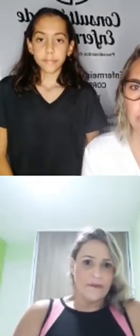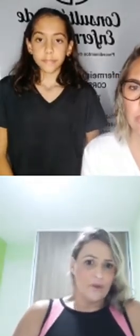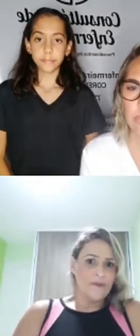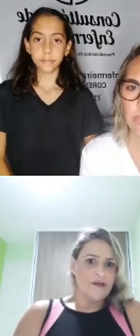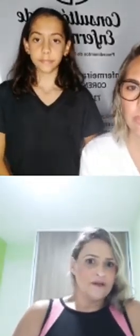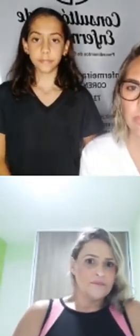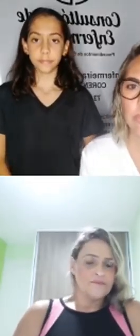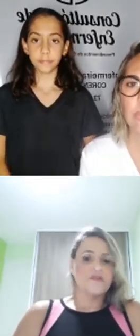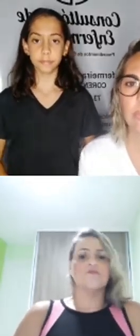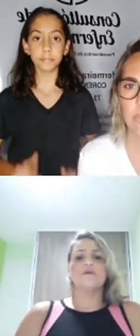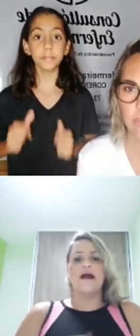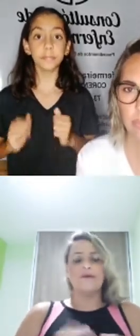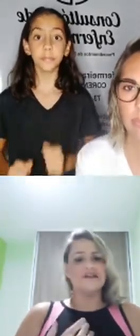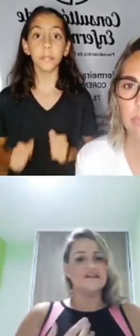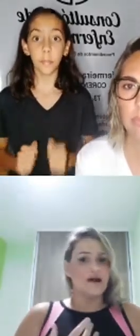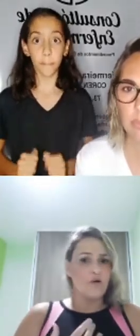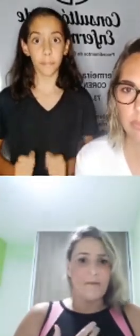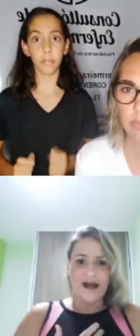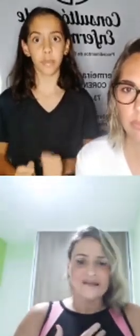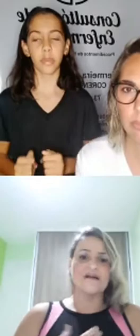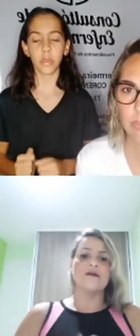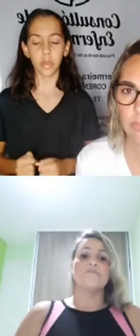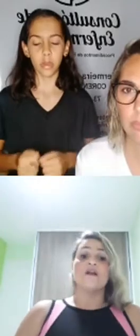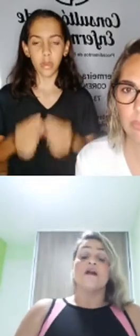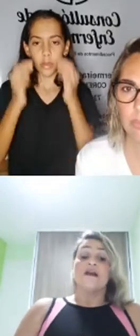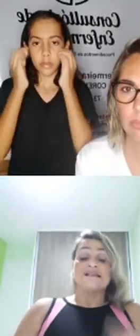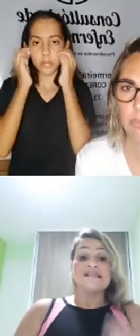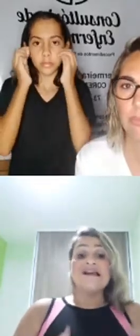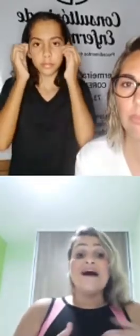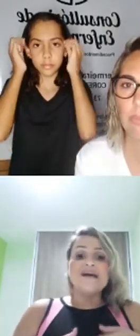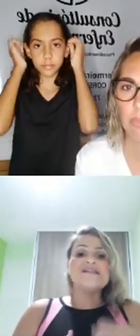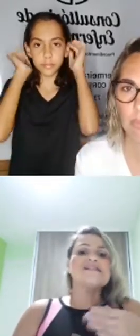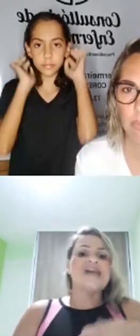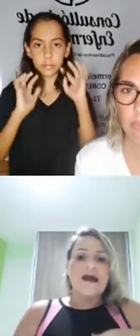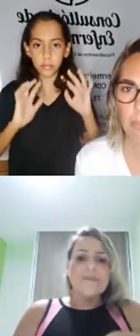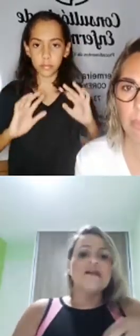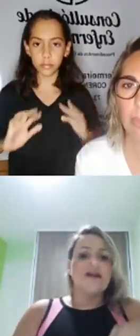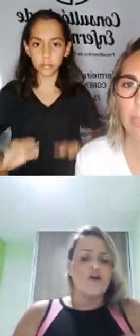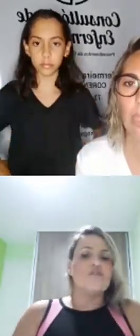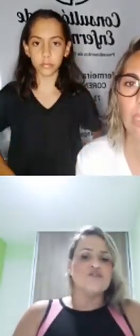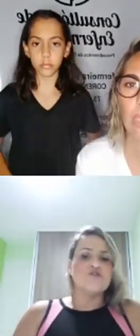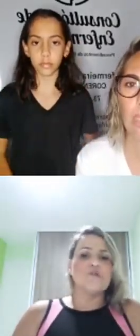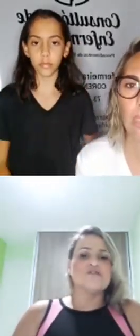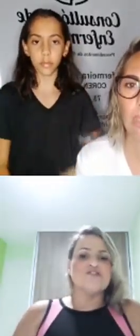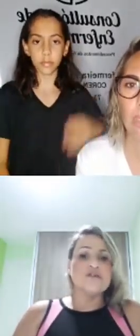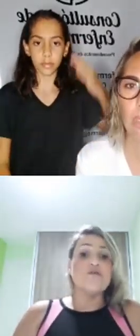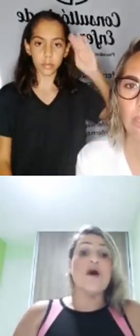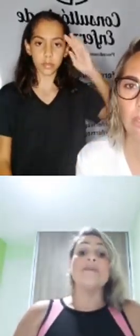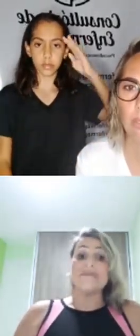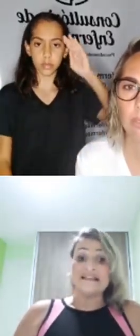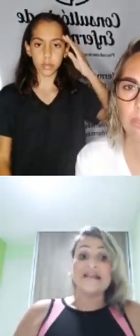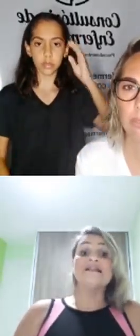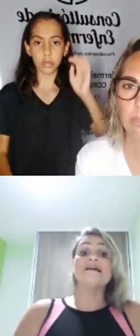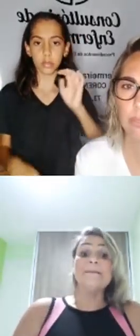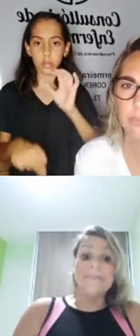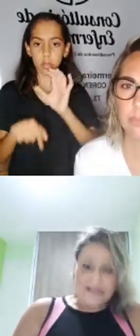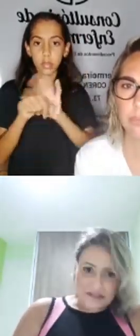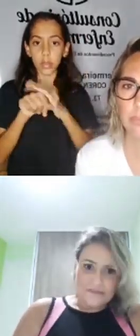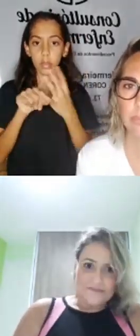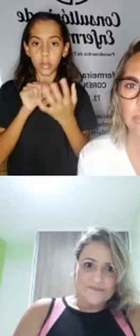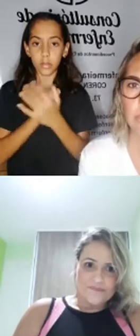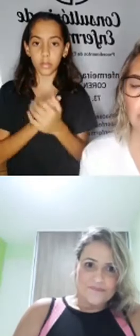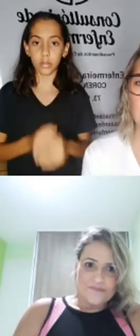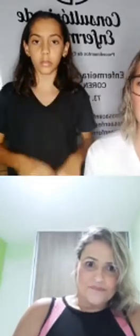transmissão para o bebê. Então, amamentar com máscara. Se a mãe sabe que é Covid positivo, amamentar